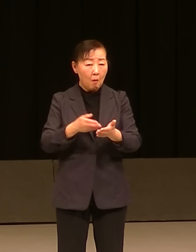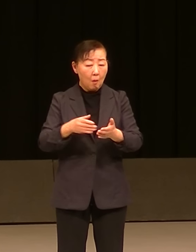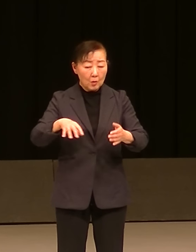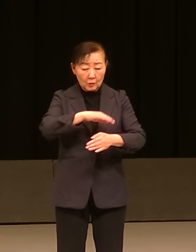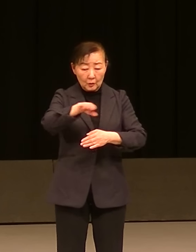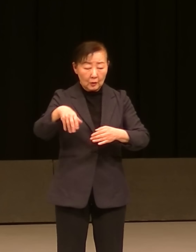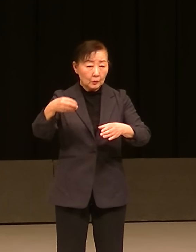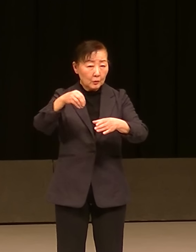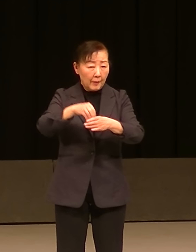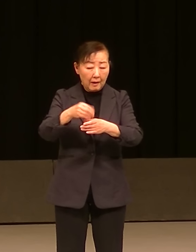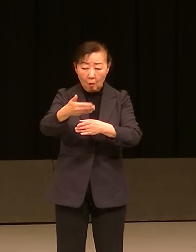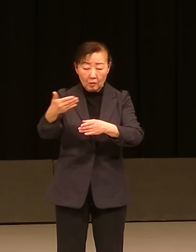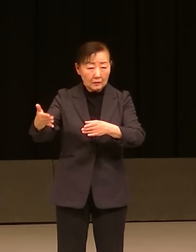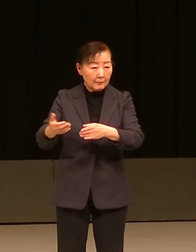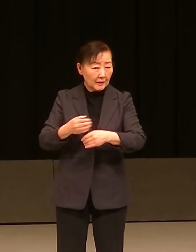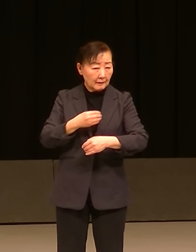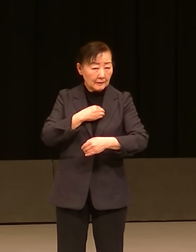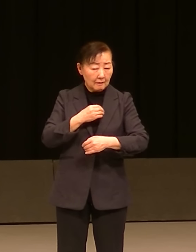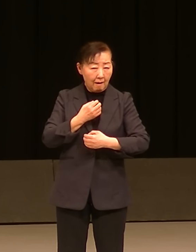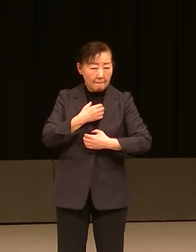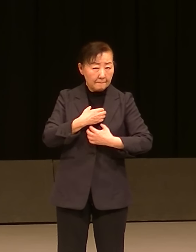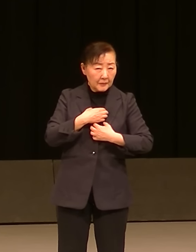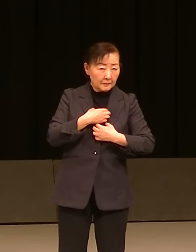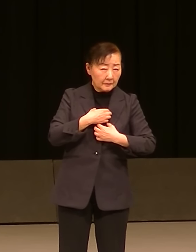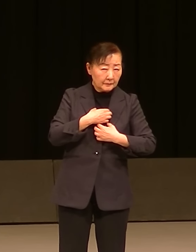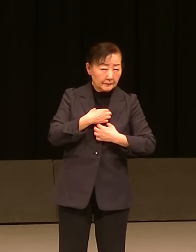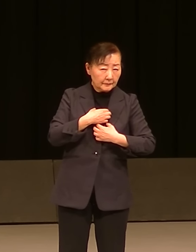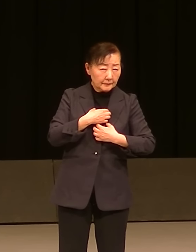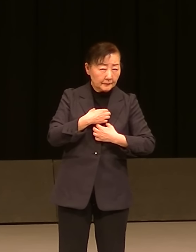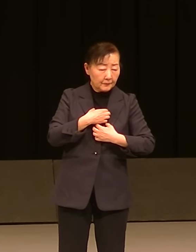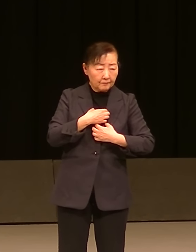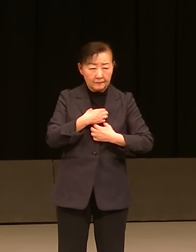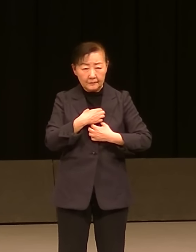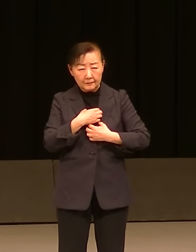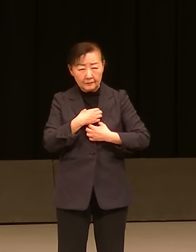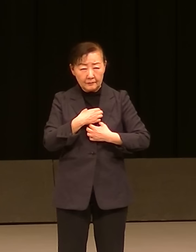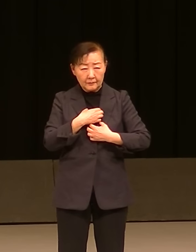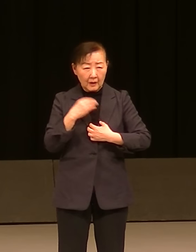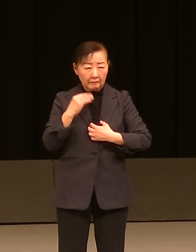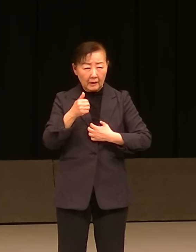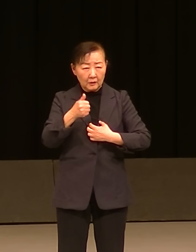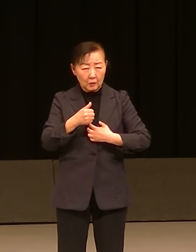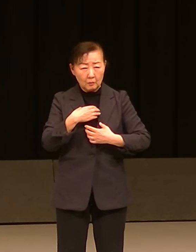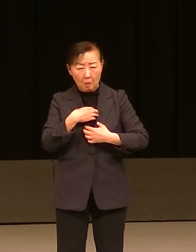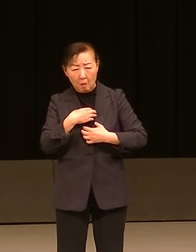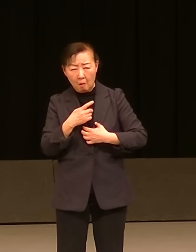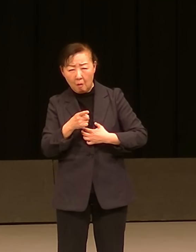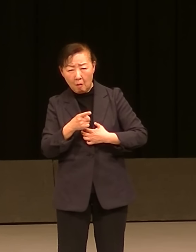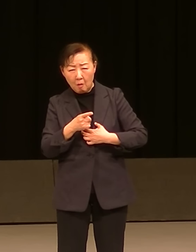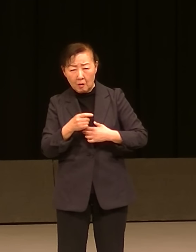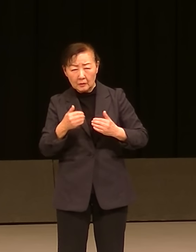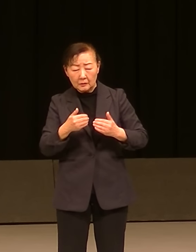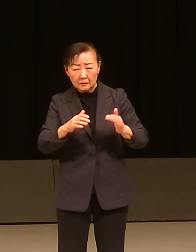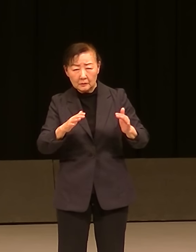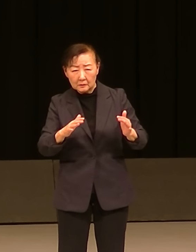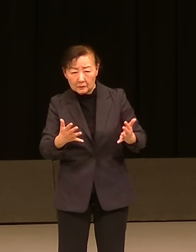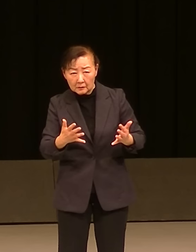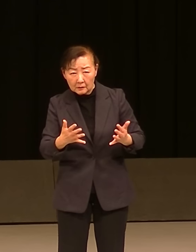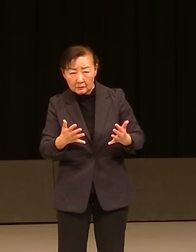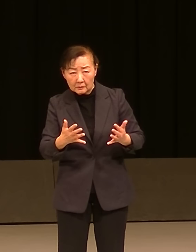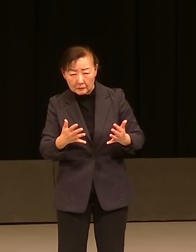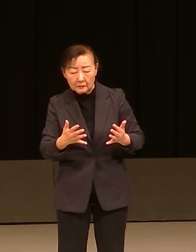のアメリカ人たちが警戒心を持っている、バイデン大統領も、まあ決してそれを推進する方向には